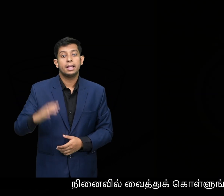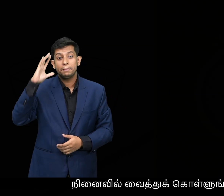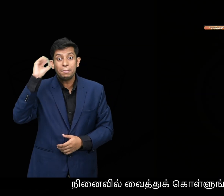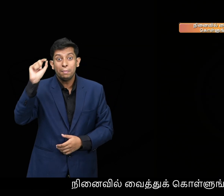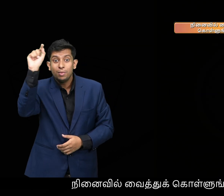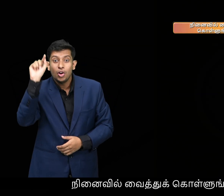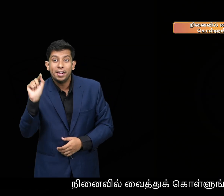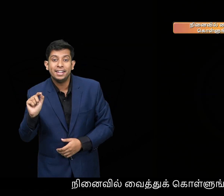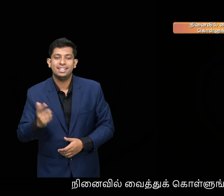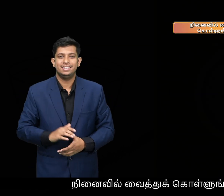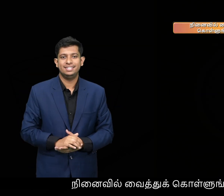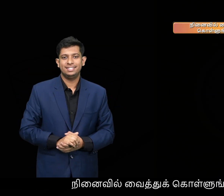நினைவில் வைத்துக் கொள்ளுங்கள்.